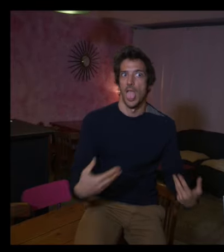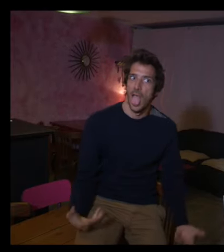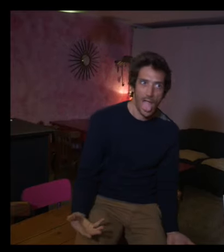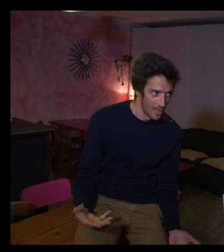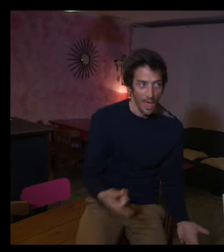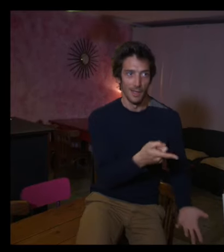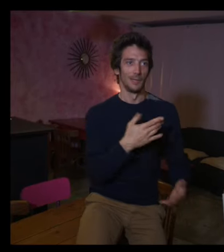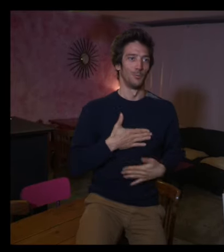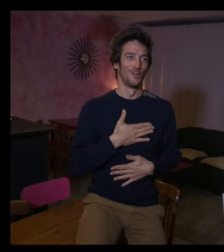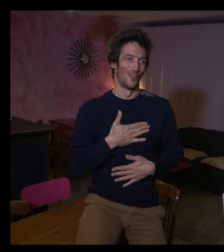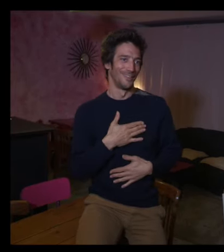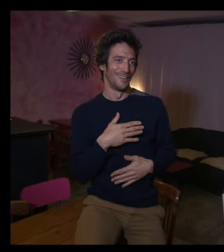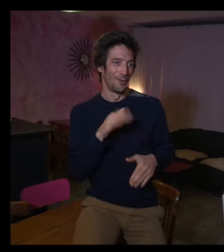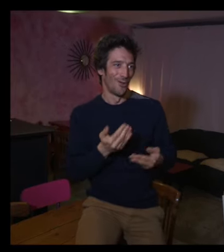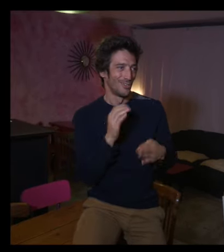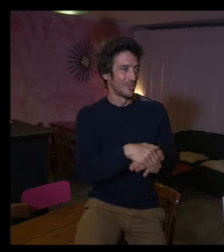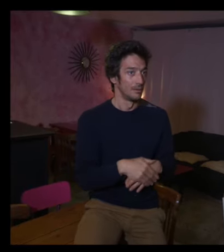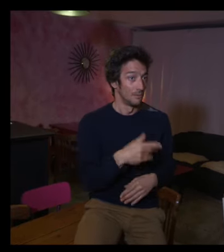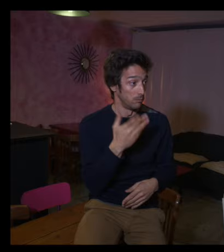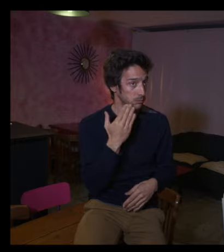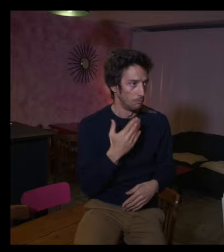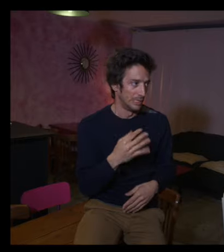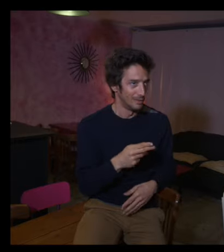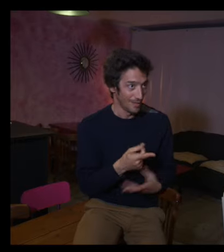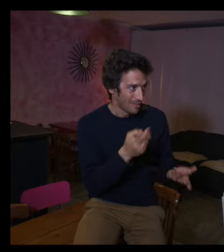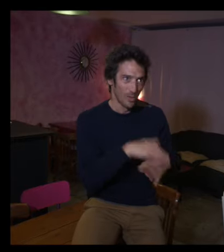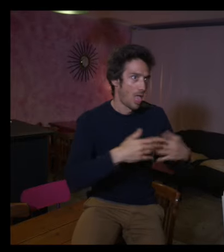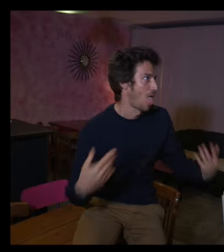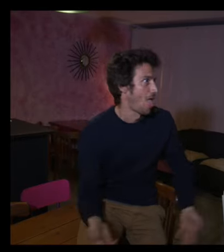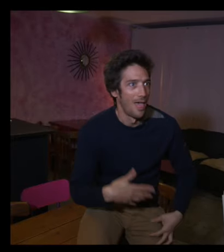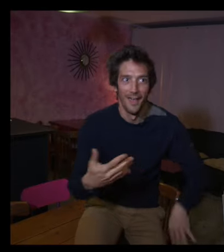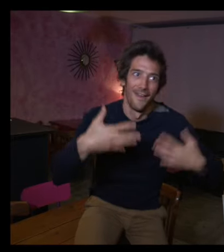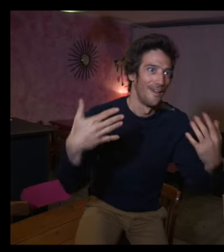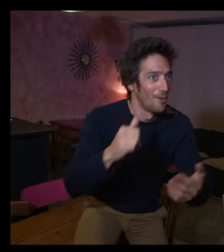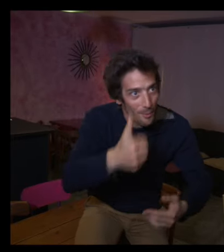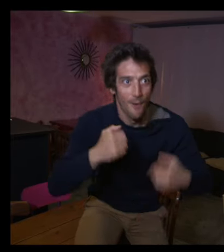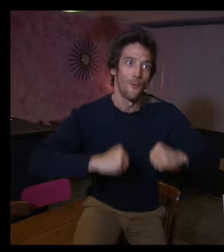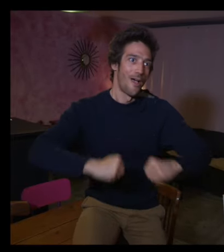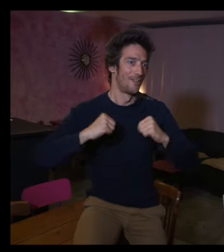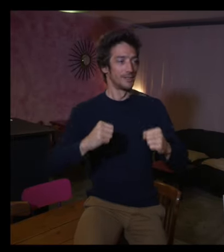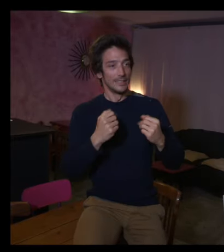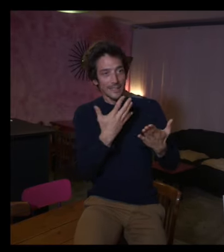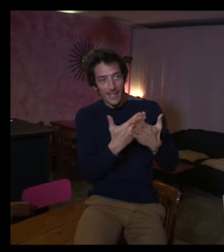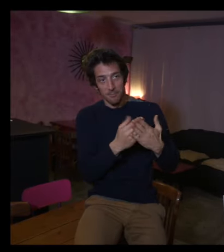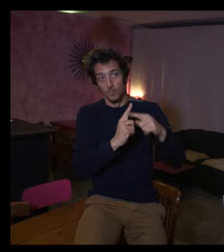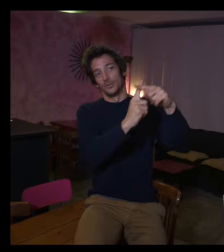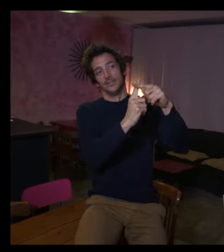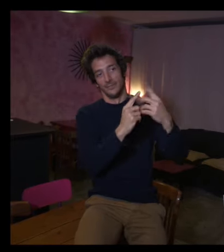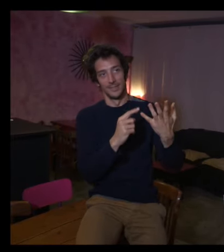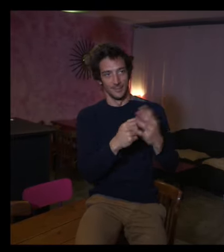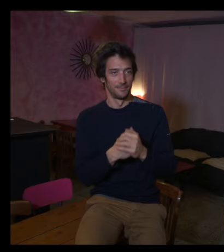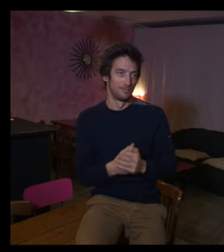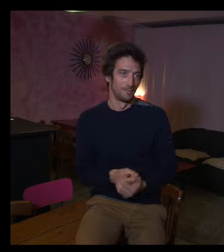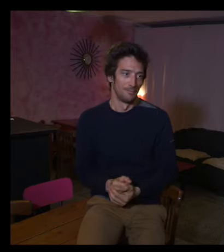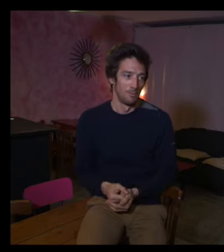qu'ils prennent du plaisir. C'est vrai que l'idée, c'est pas d'ennuyer les gens et les garder motivés pour le lendemain. Ça a l'air de fonctionner, ça me semble